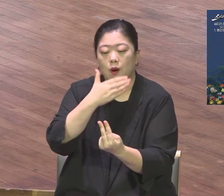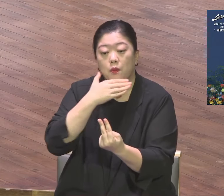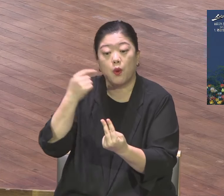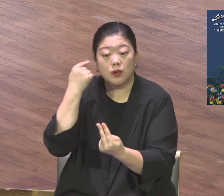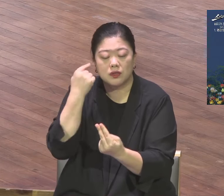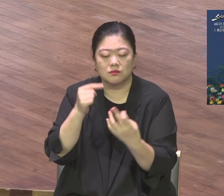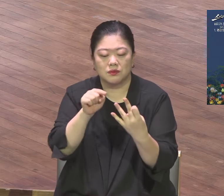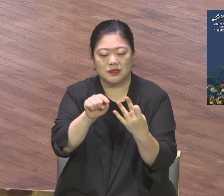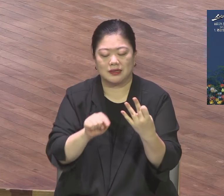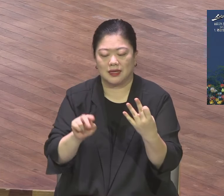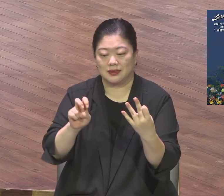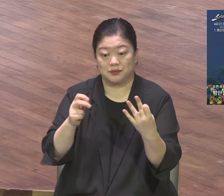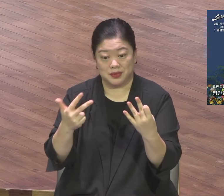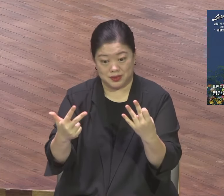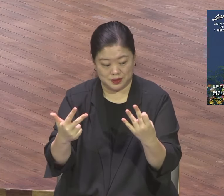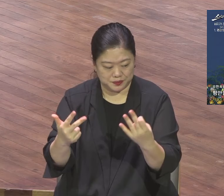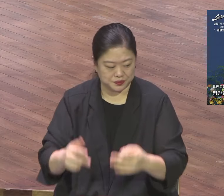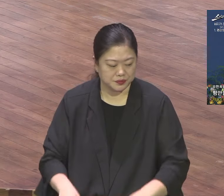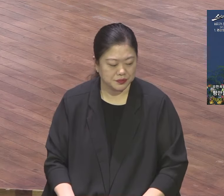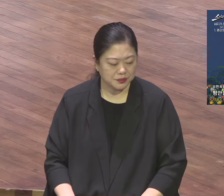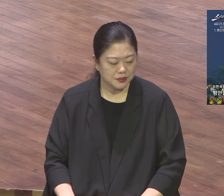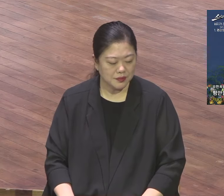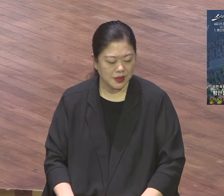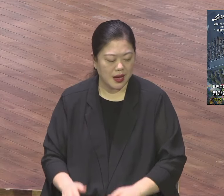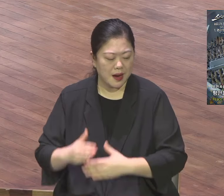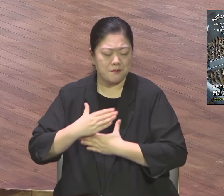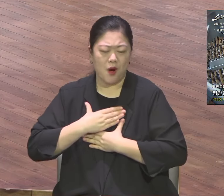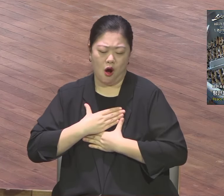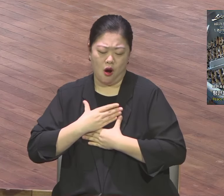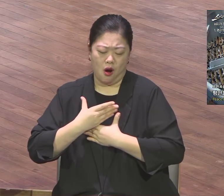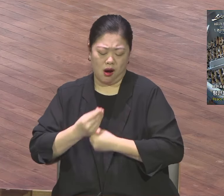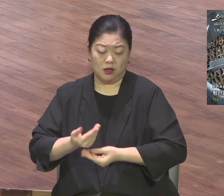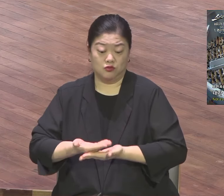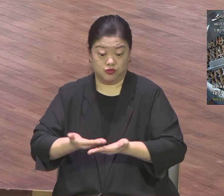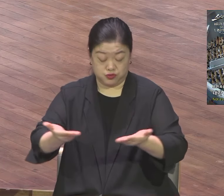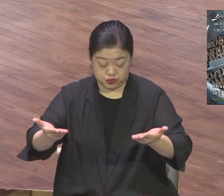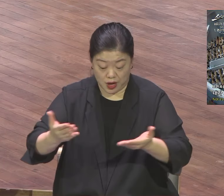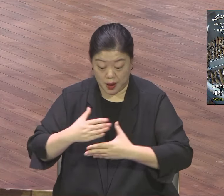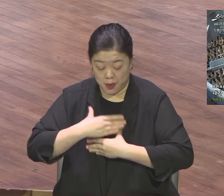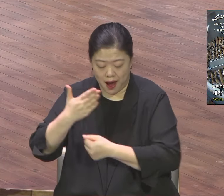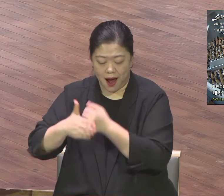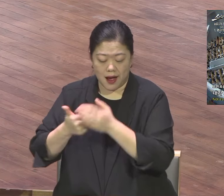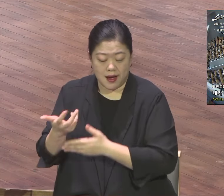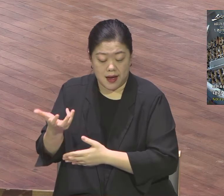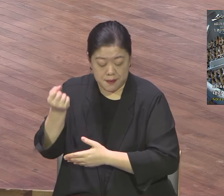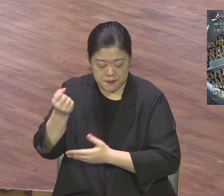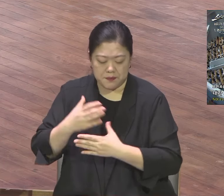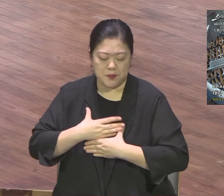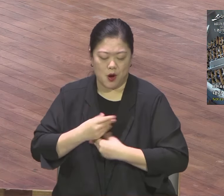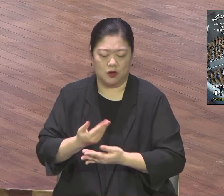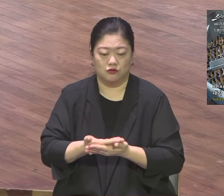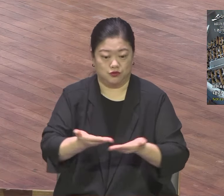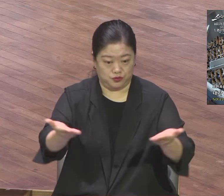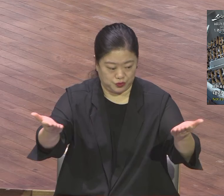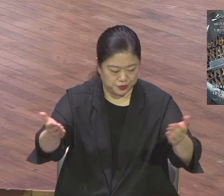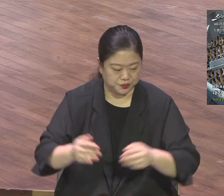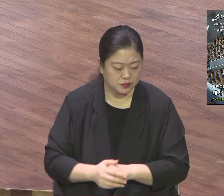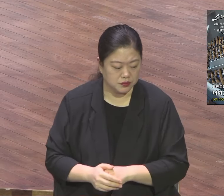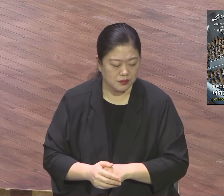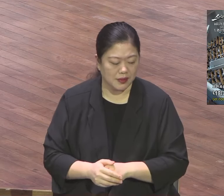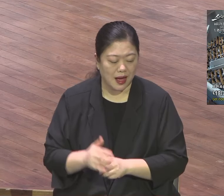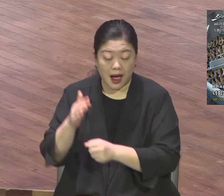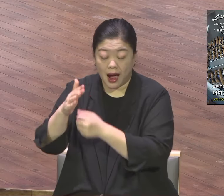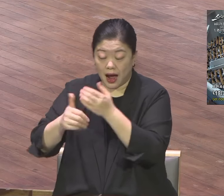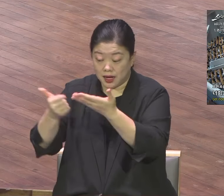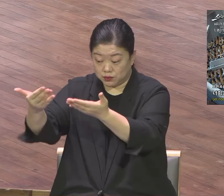합니까? 평안을 내게 끼치노니 곧 나의 평안을 내게 주노라. 내가 너에게 주는 것은 세상이 주는 것 같지